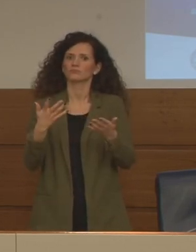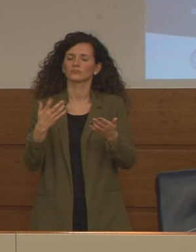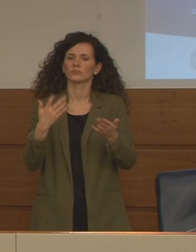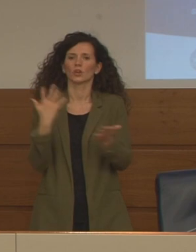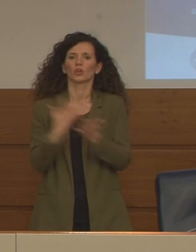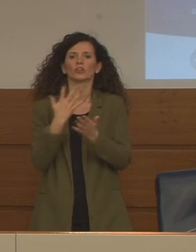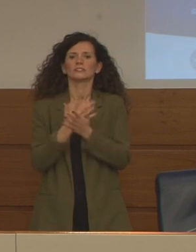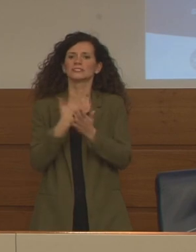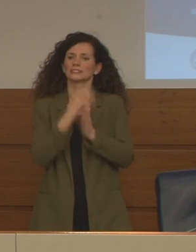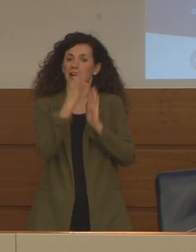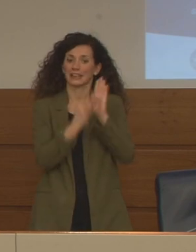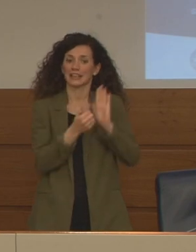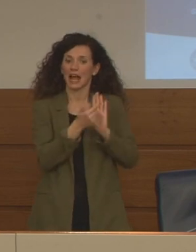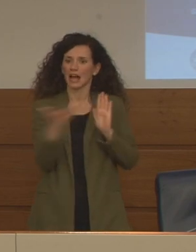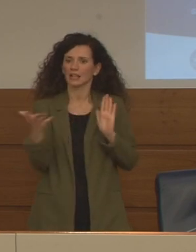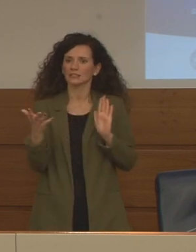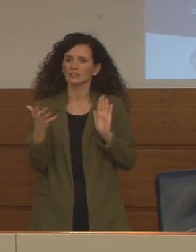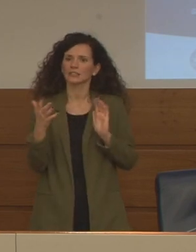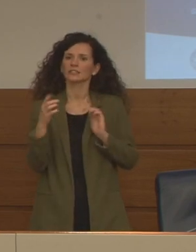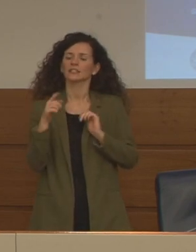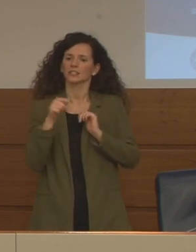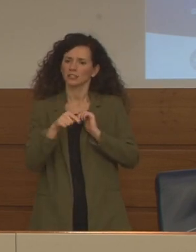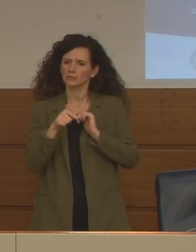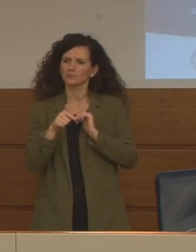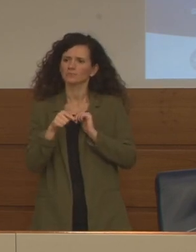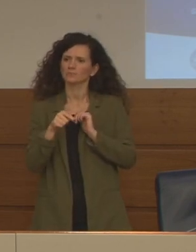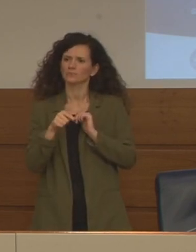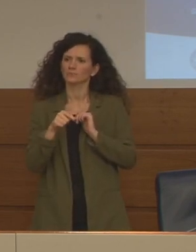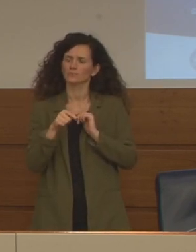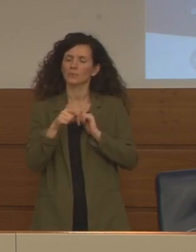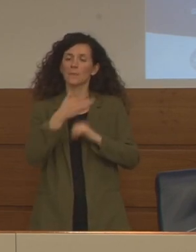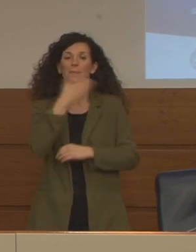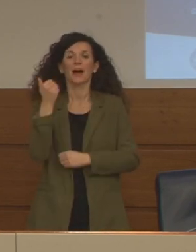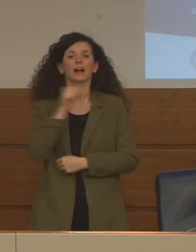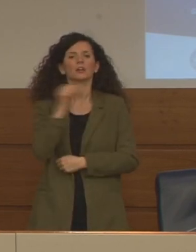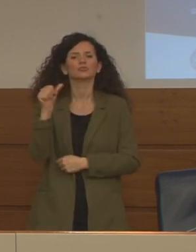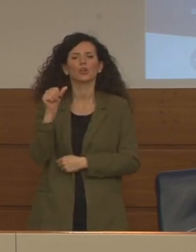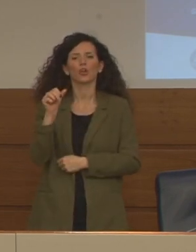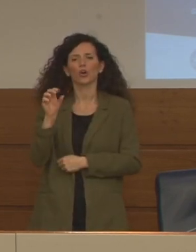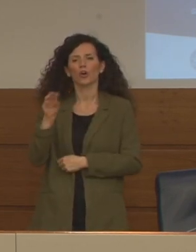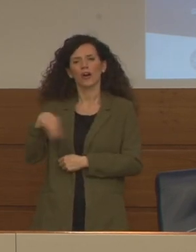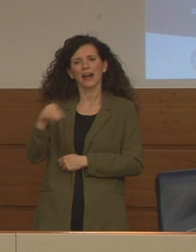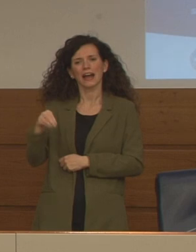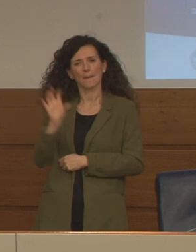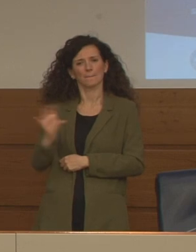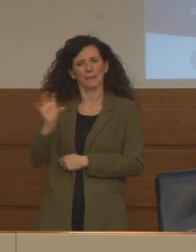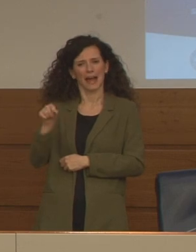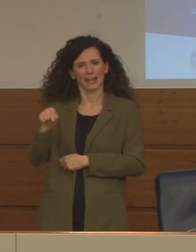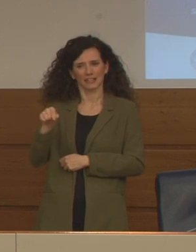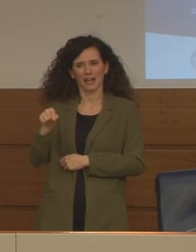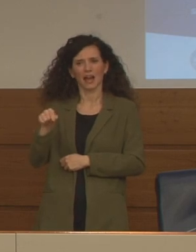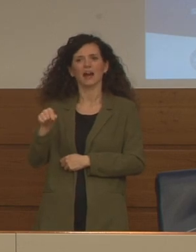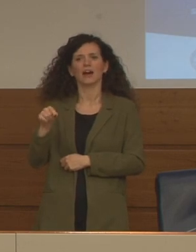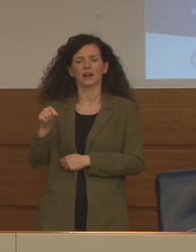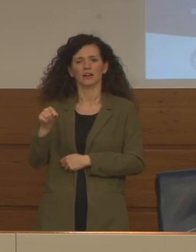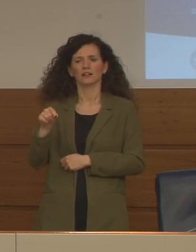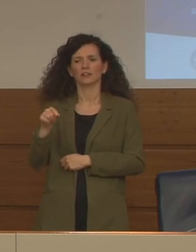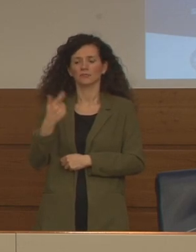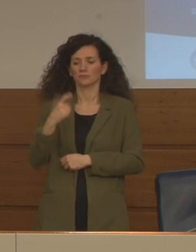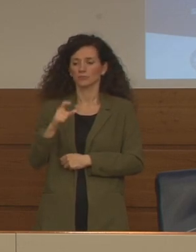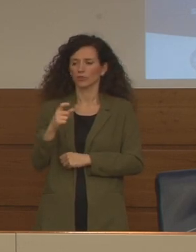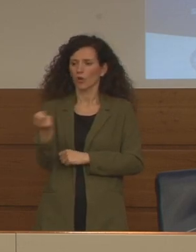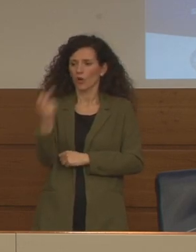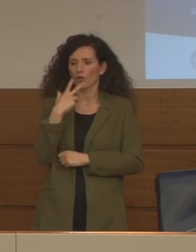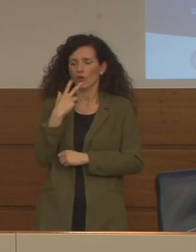dei dati che abbiamo riscontrato manca la regione campania che non è arrivata in tempo utile per la